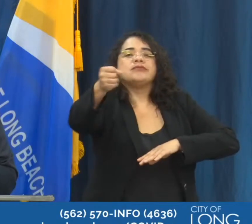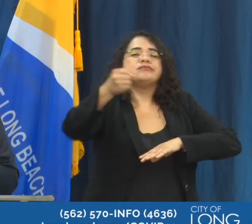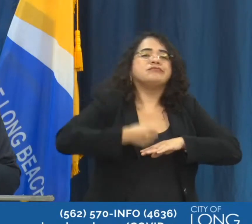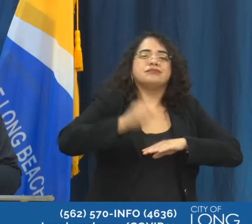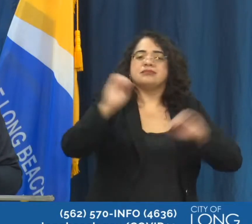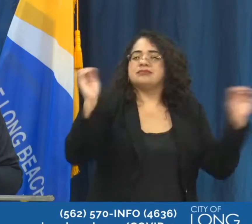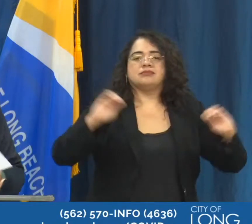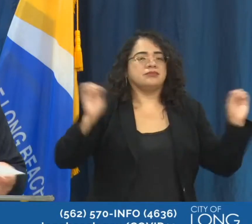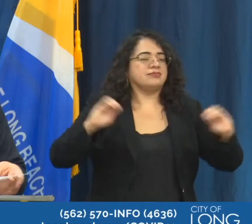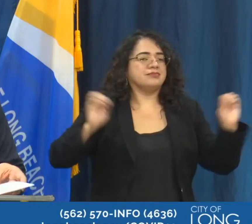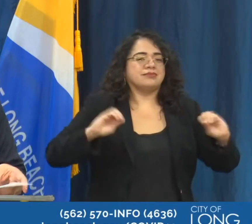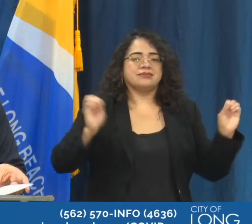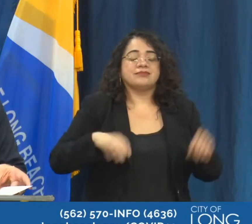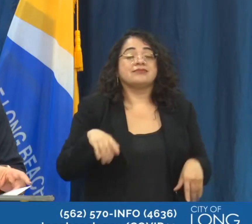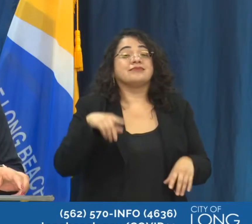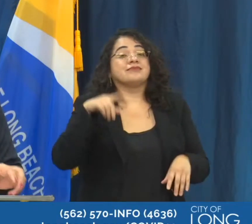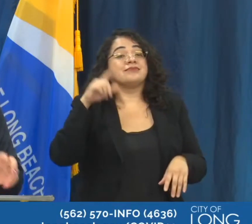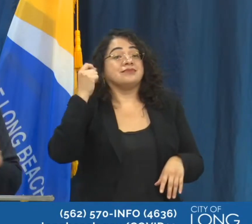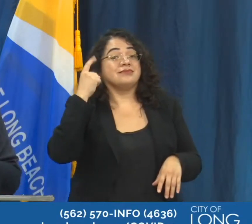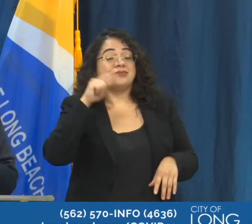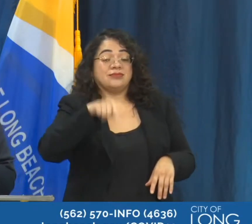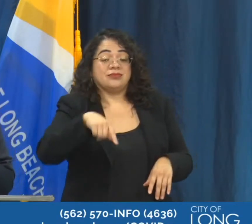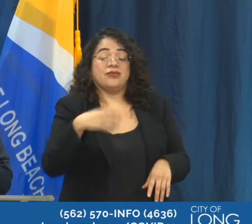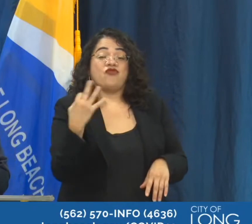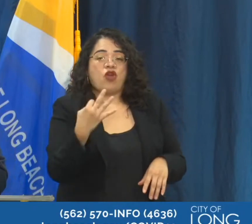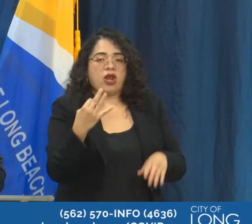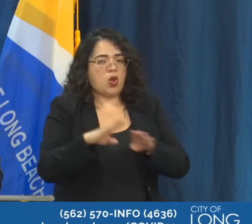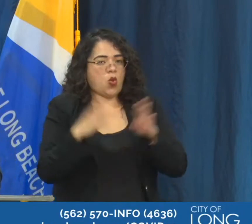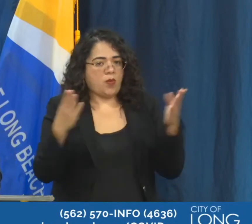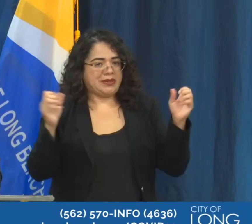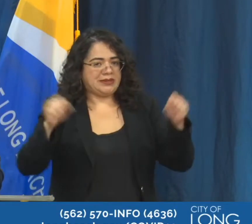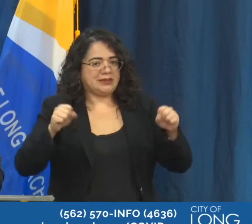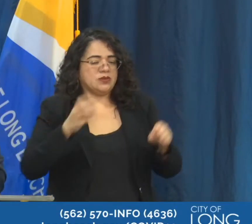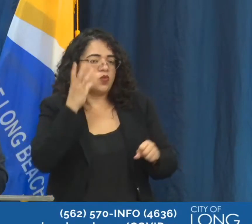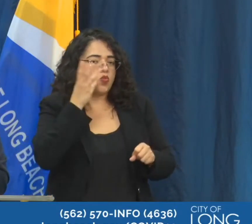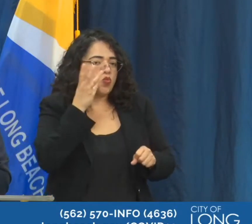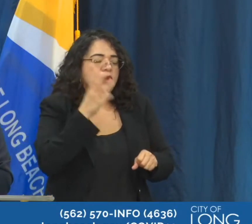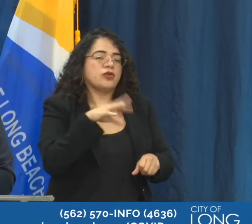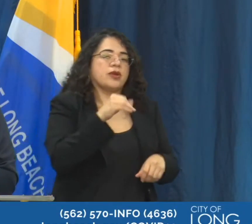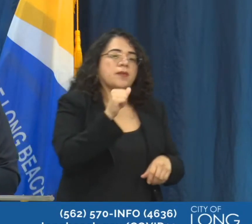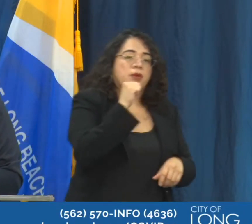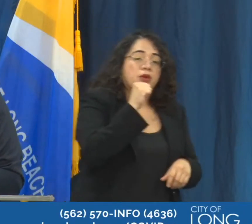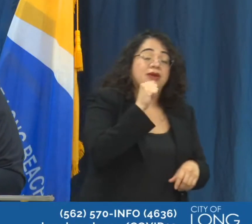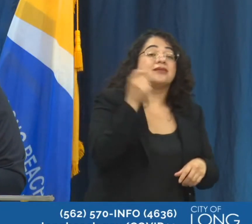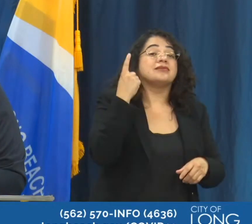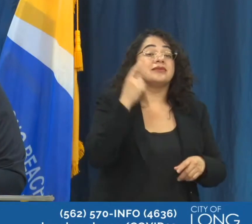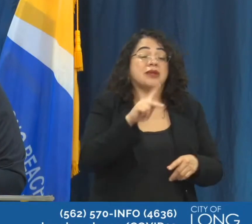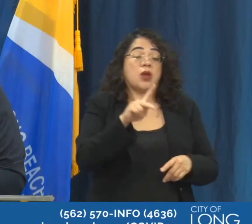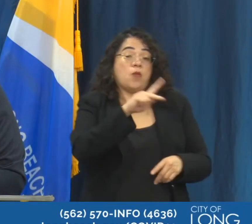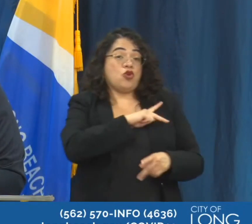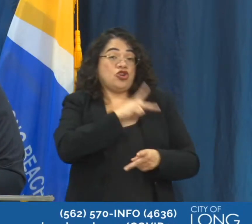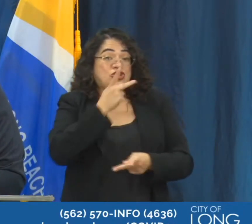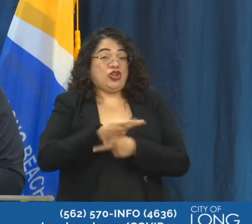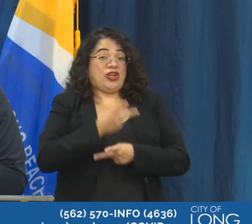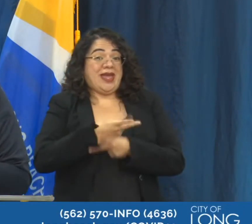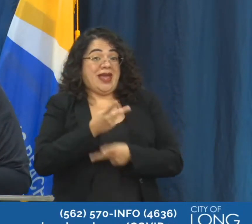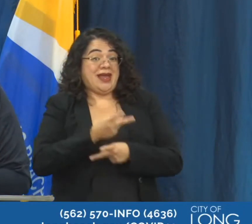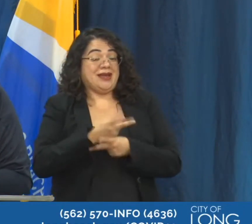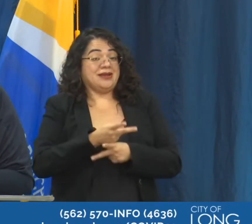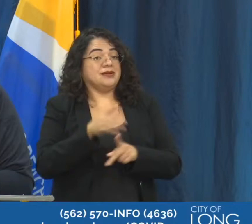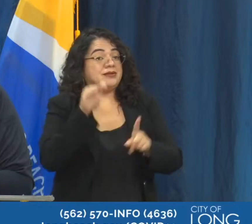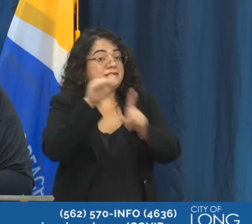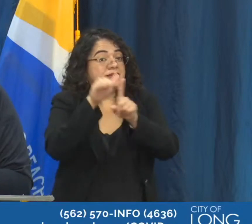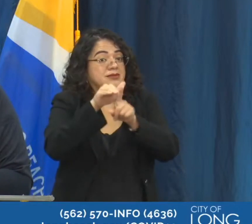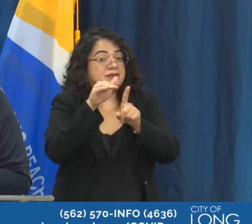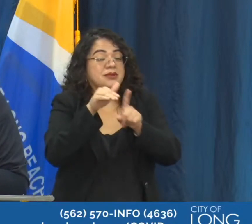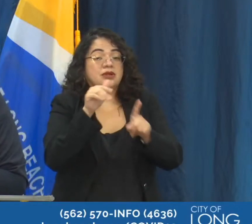viernes 19 de julio otros servicios adicionales como de cuidado personal este les recordamos que